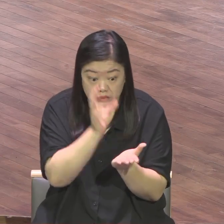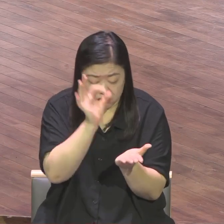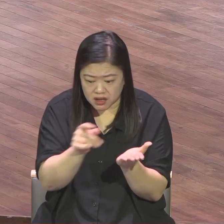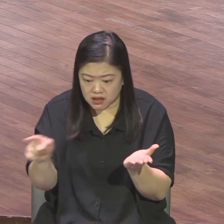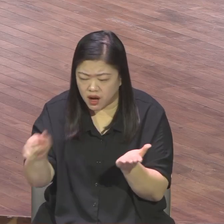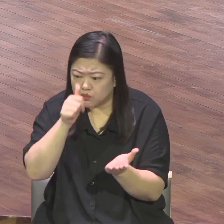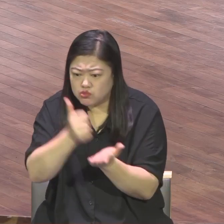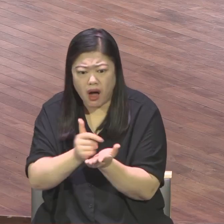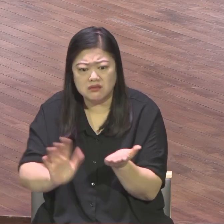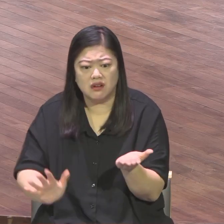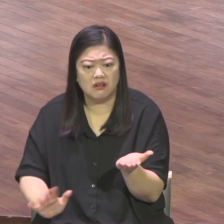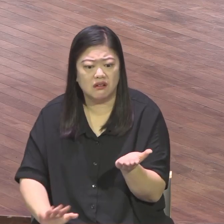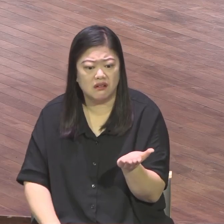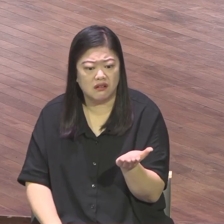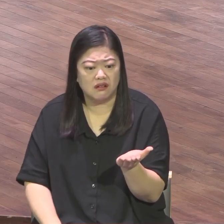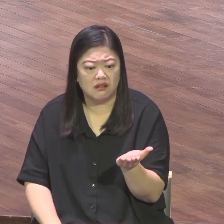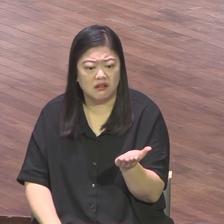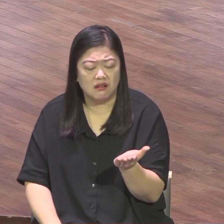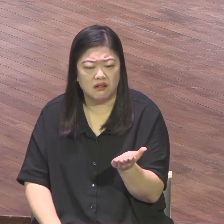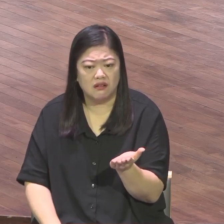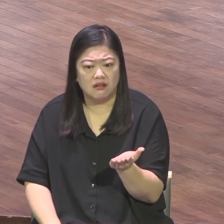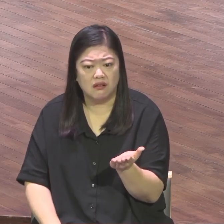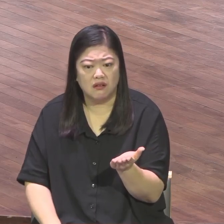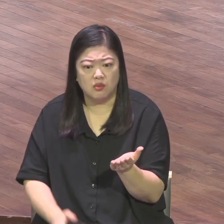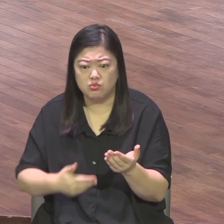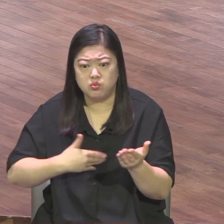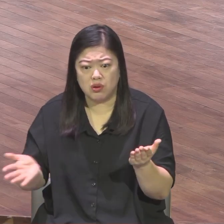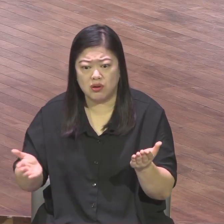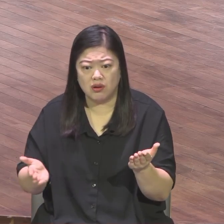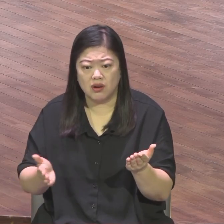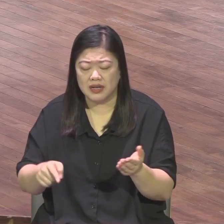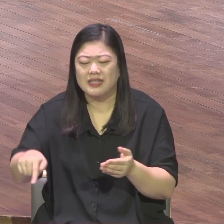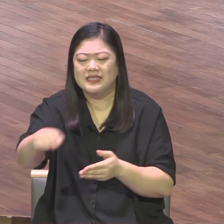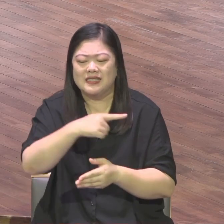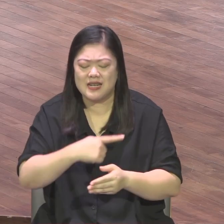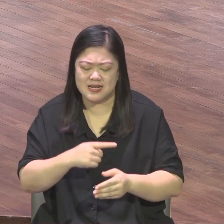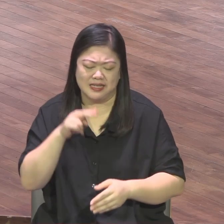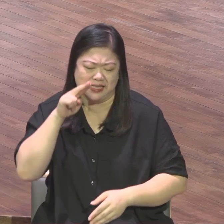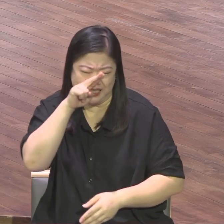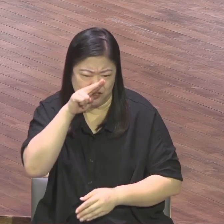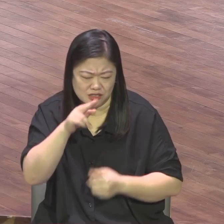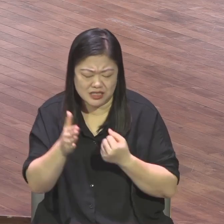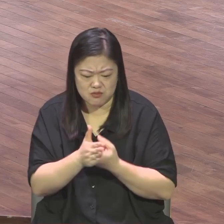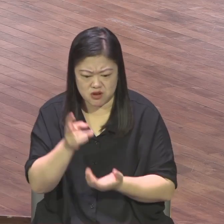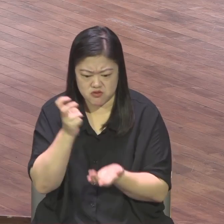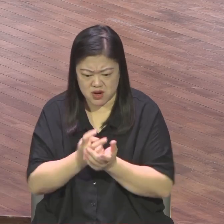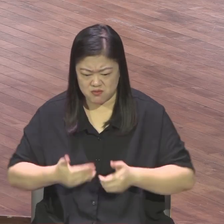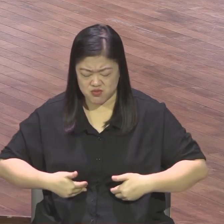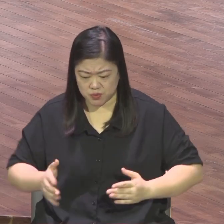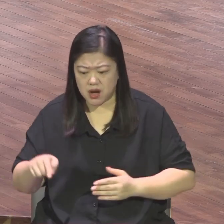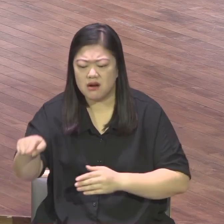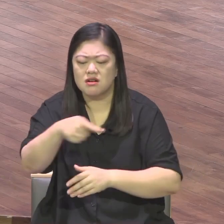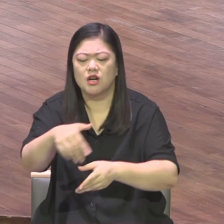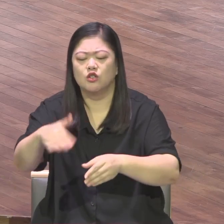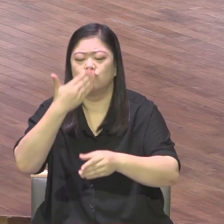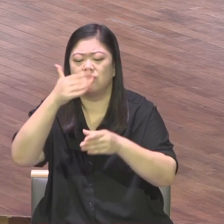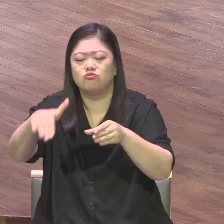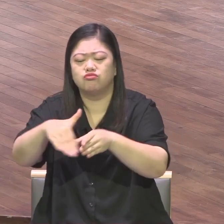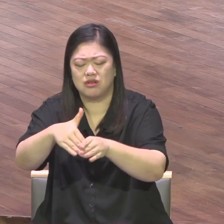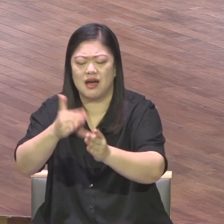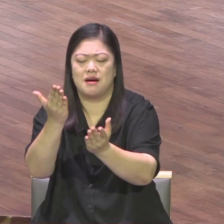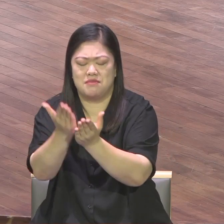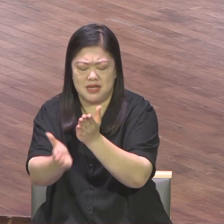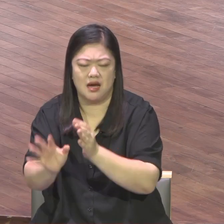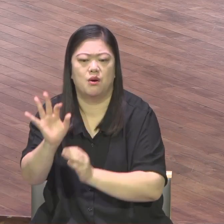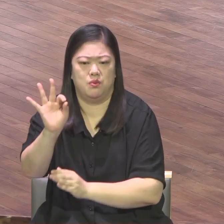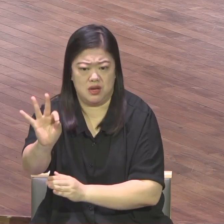그렇게 편지를 써서 보내요. 그래서 이 베릭스는 바울을 고발할 사람이 오면 바울의 이야기를 들어볼게